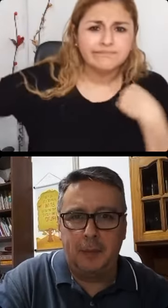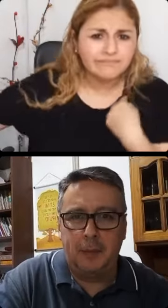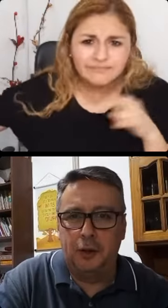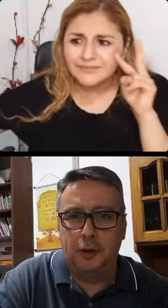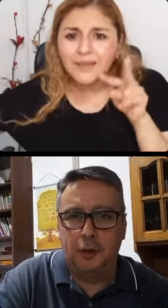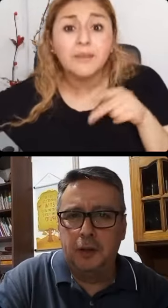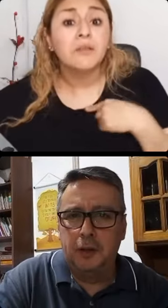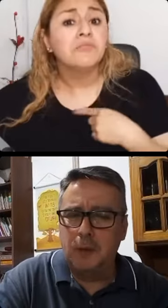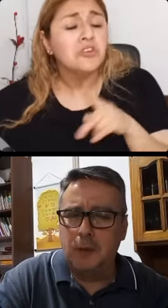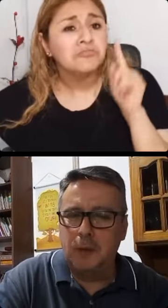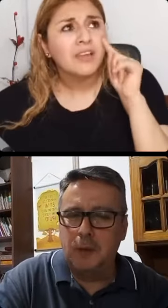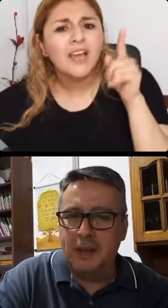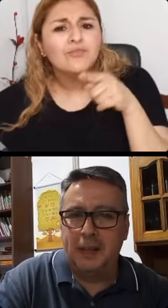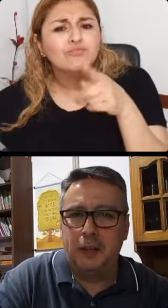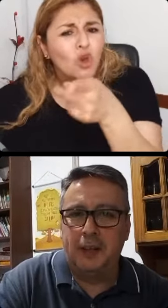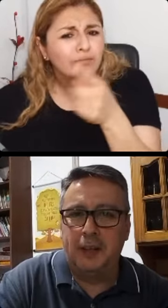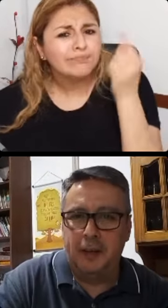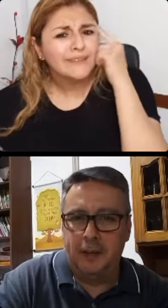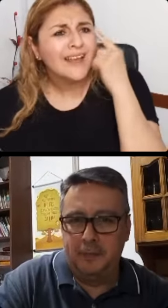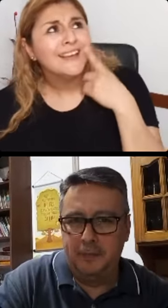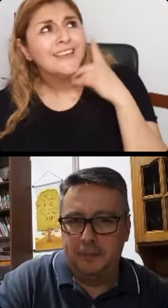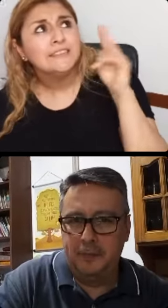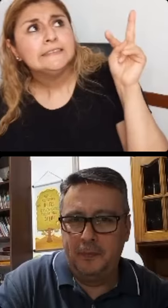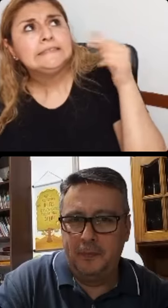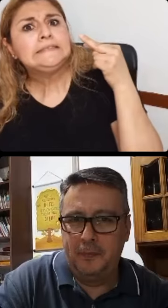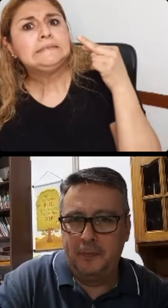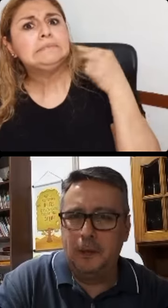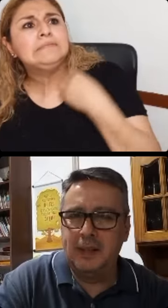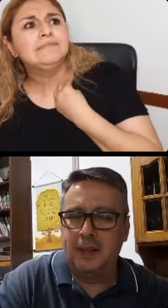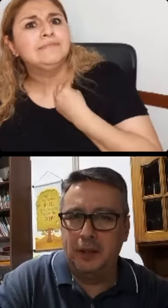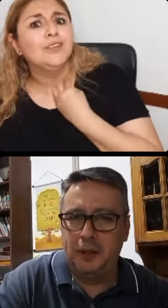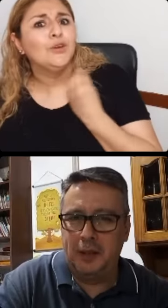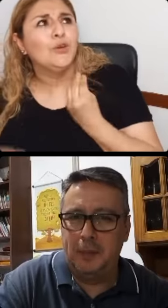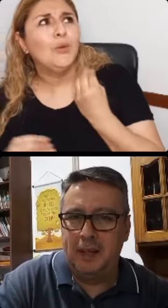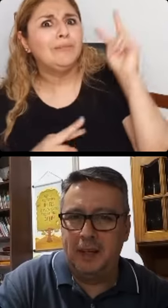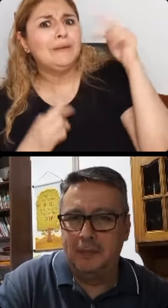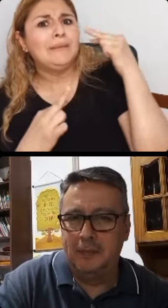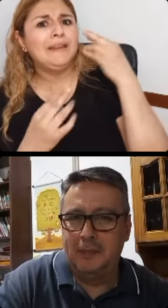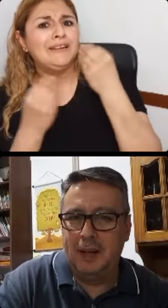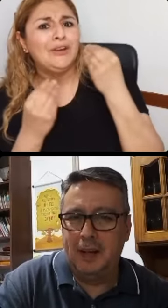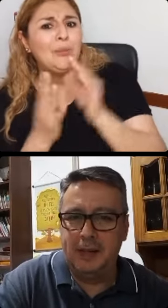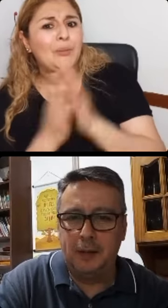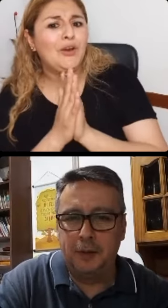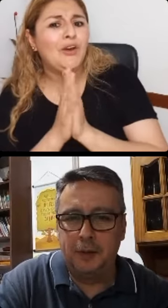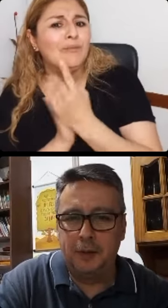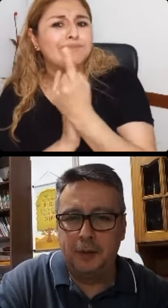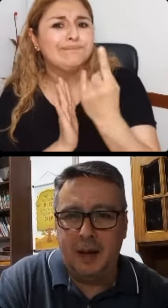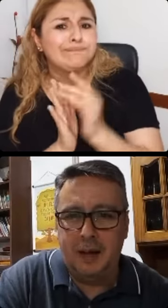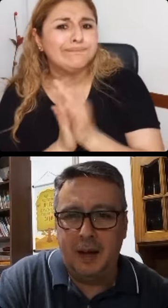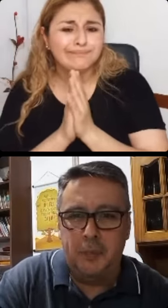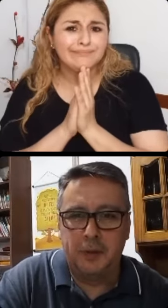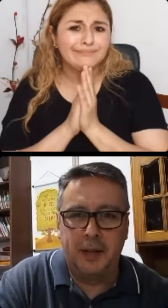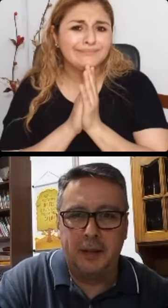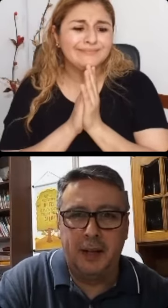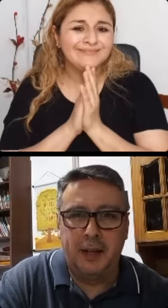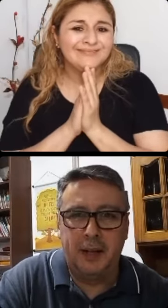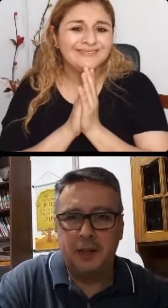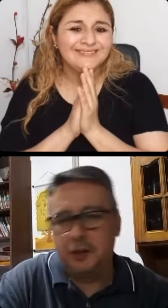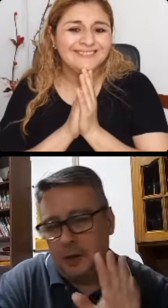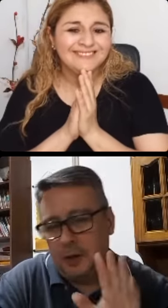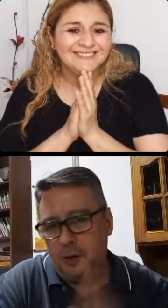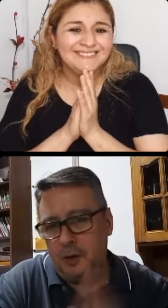te está mirando ¿cómo pensás que Dios te ve? ¿cómo pensás que Dios te mira? a ver si alguno se anima a responder